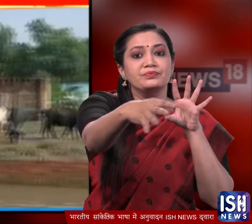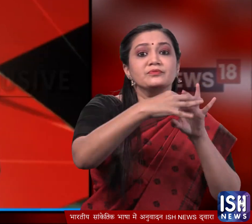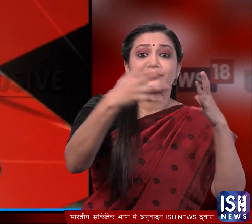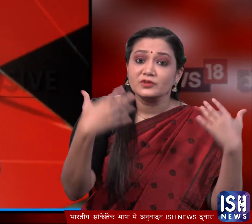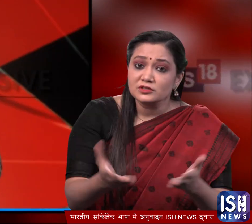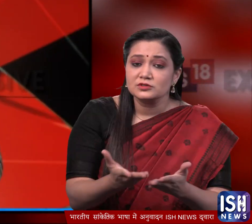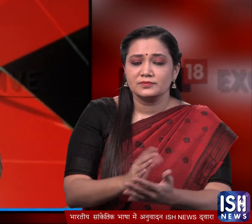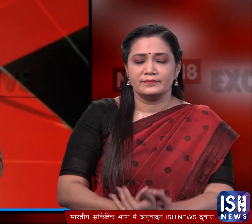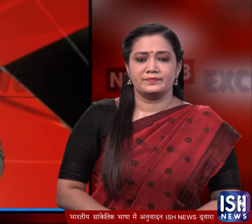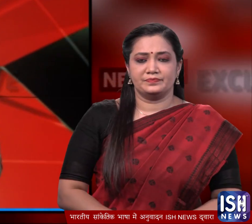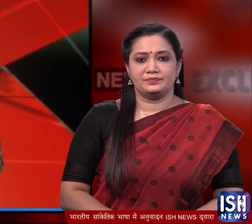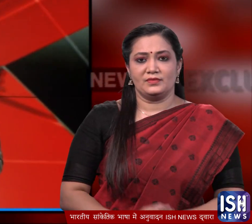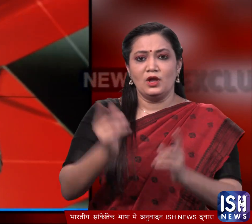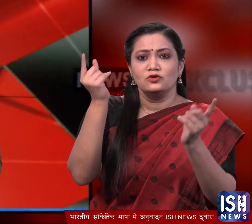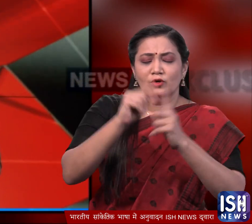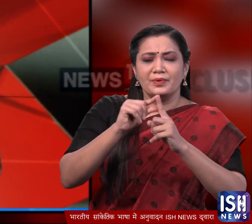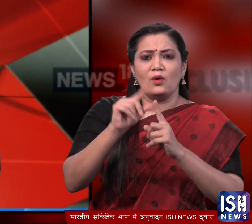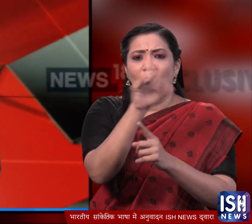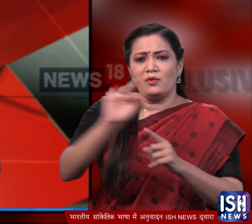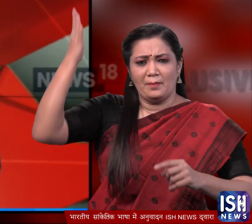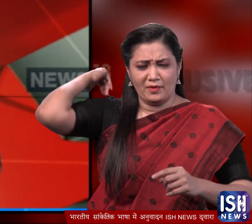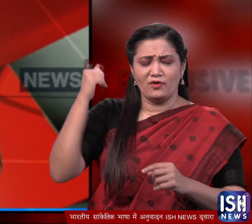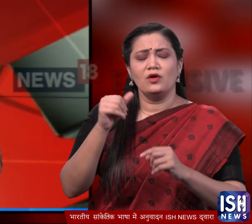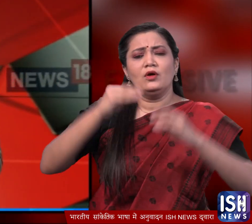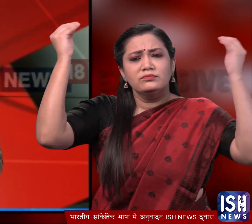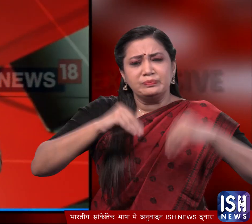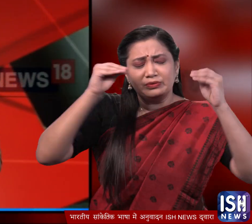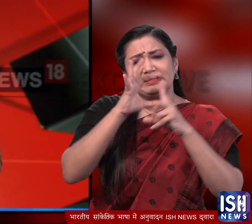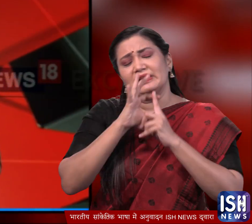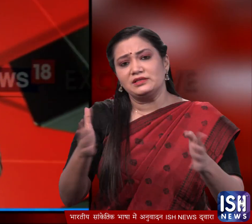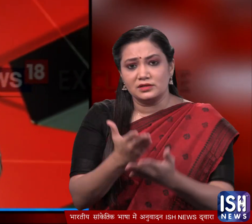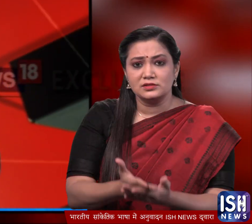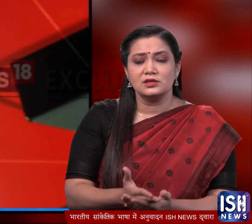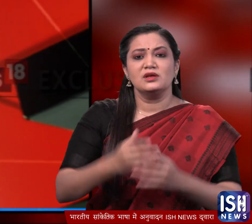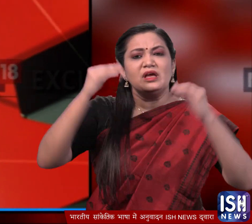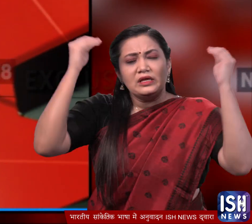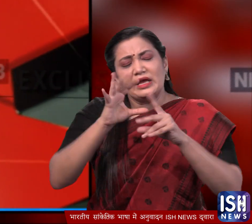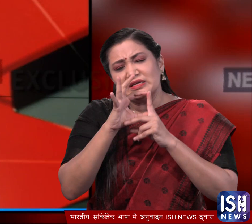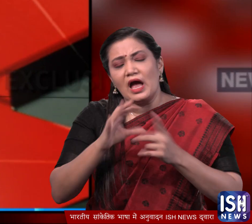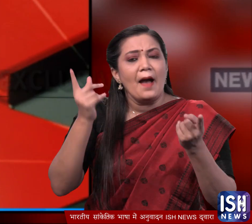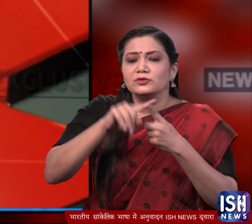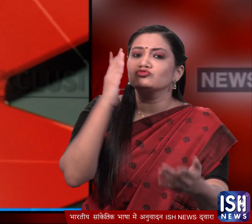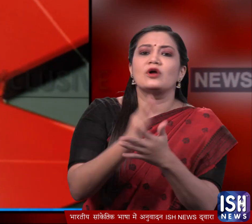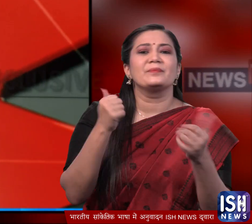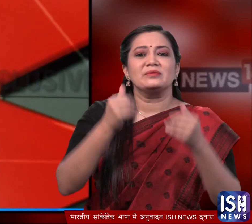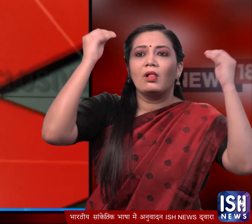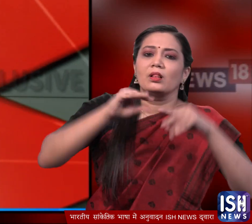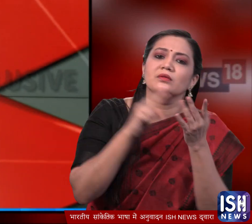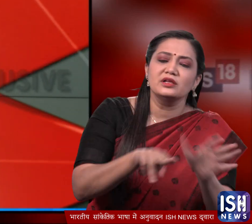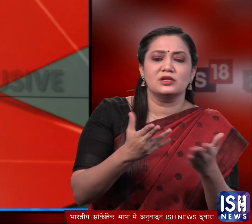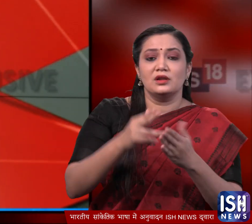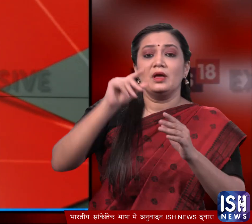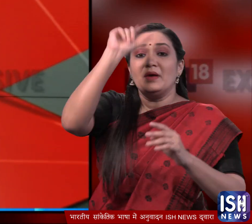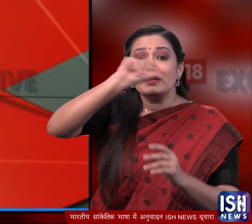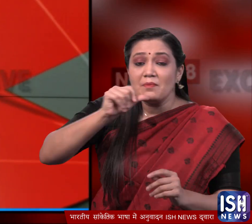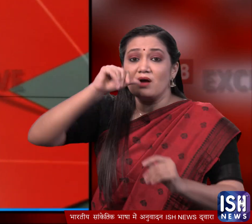टूट गया। सौभाग्य की एक बात है कि यूपी में पिछले हफ्ते मूसलाधार बारिश ने कहर बरपाया था और यह आसमानी आफत थी जिसे रोक पाना संभव नहीं था, लेकिन